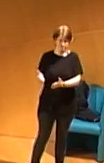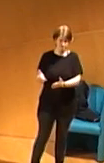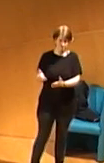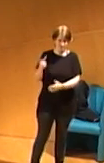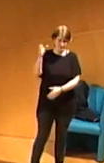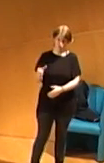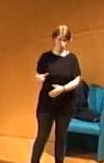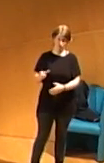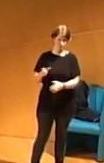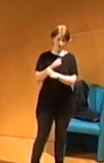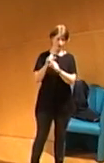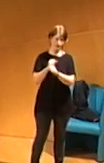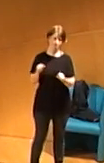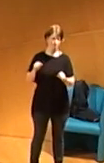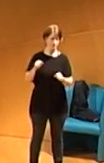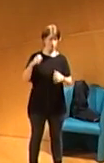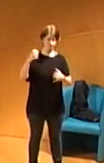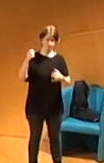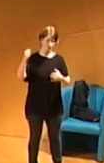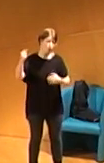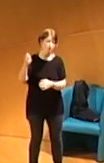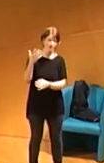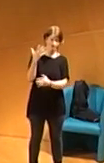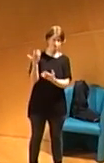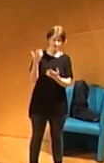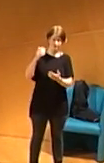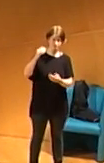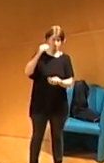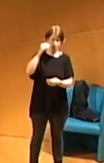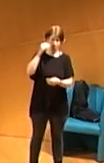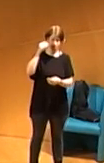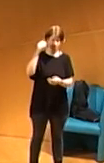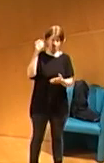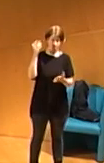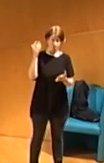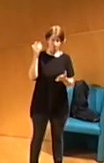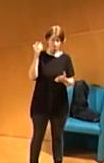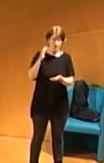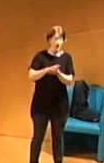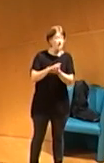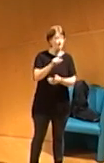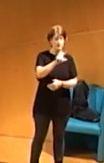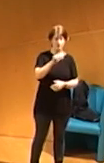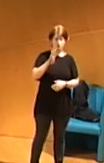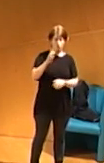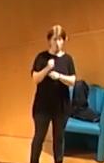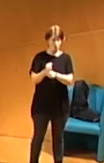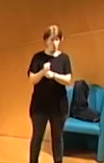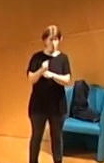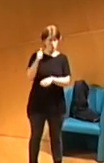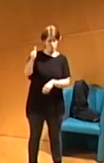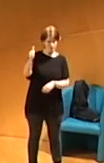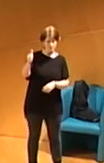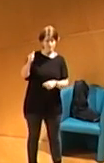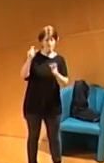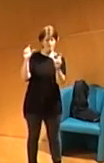etc., qui a fait des études brillantes. À l'âge de 24 ans, il est diagnostiqué de